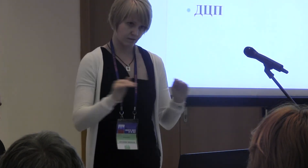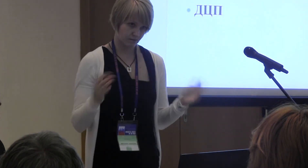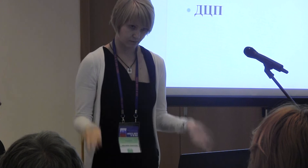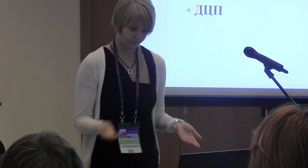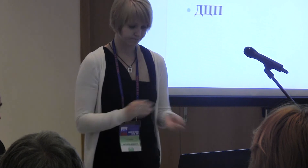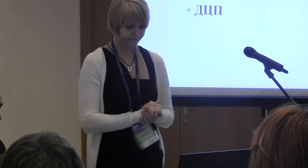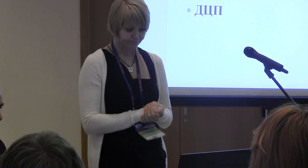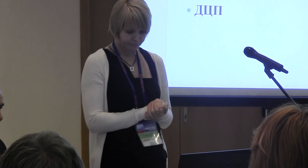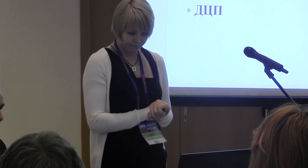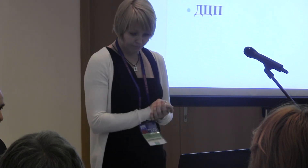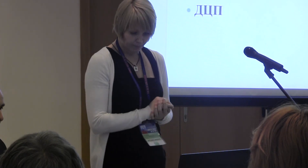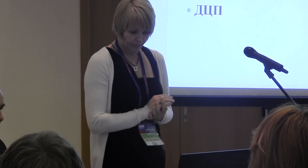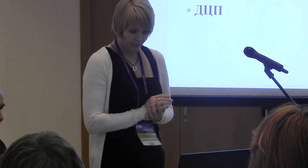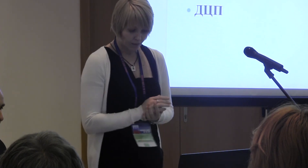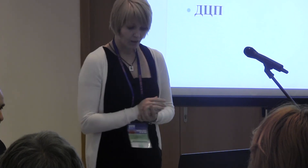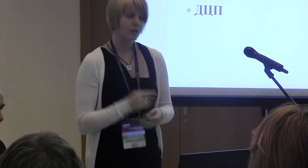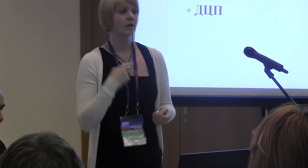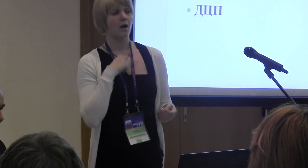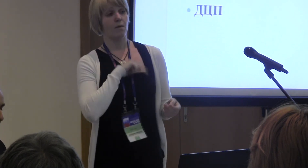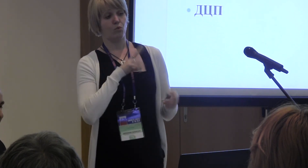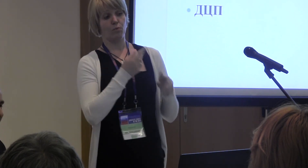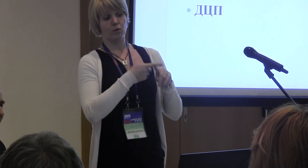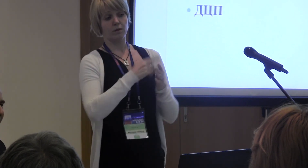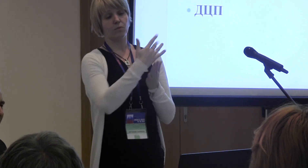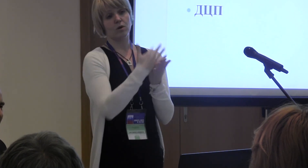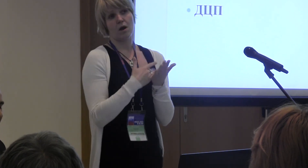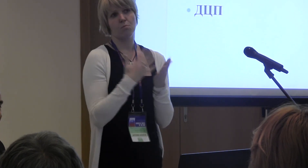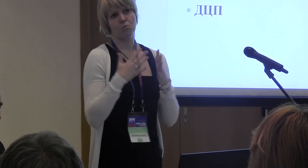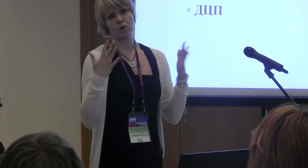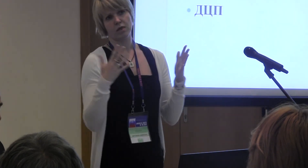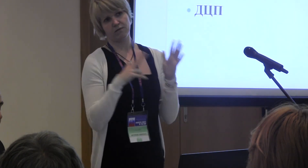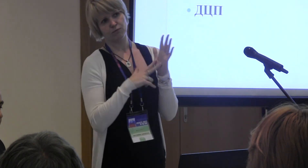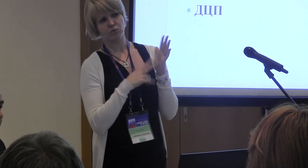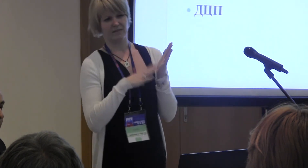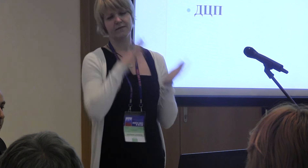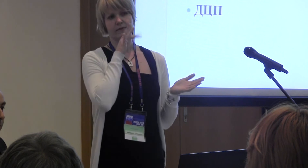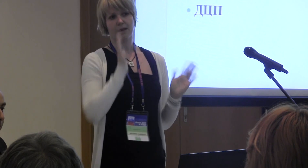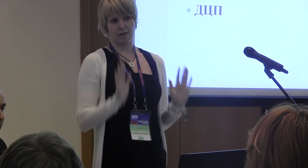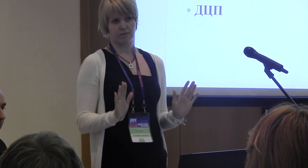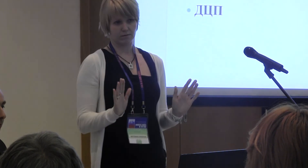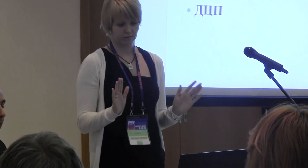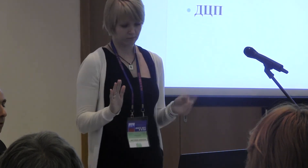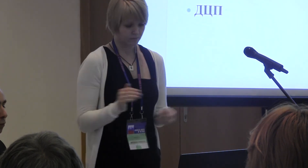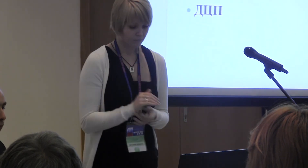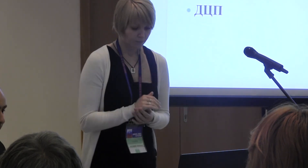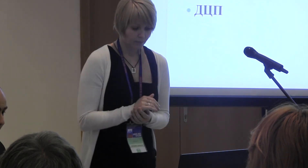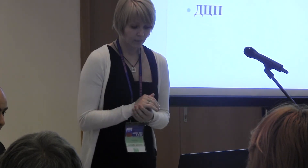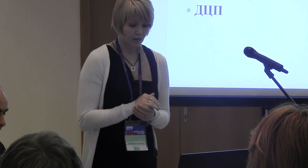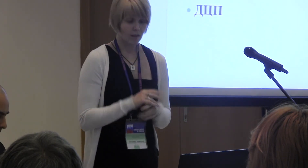личностного, интеллектуального, социального развития глухих детей. По своей программе я